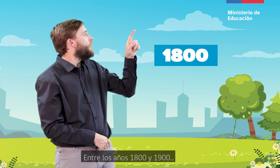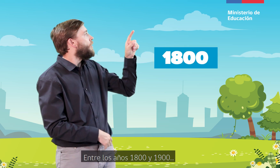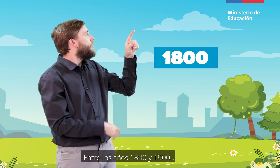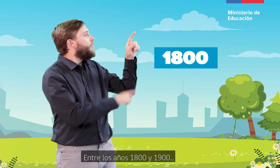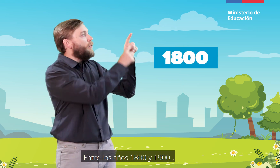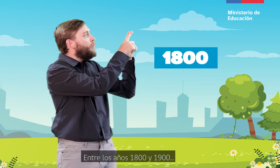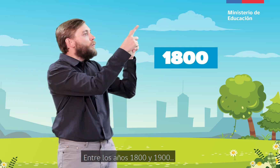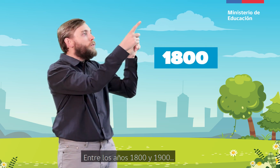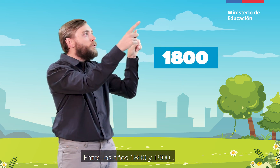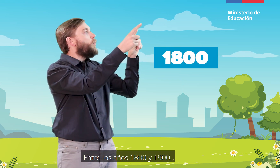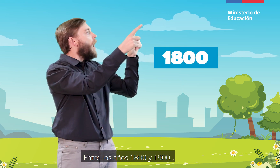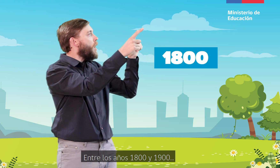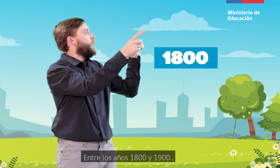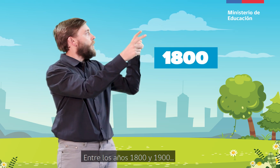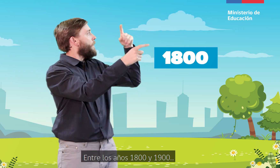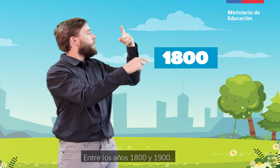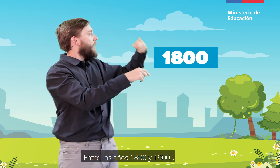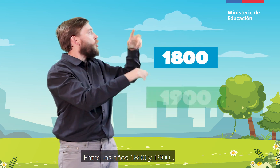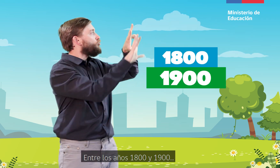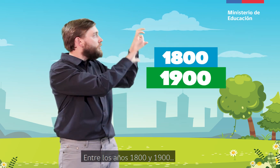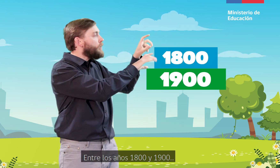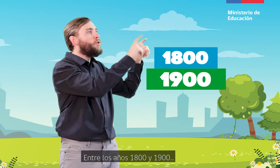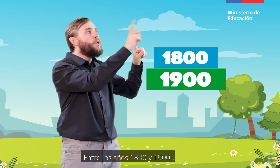entre los años 1800 y 1900.